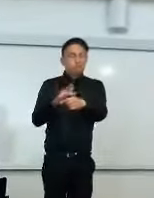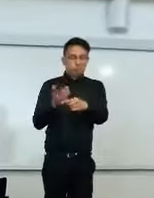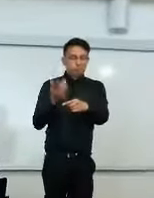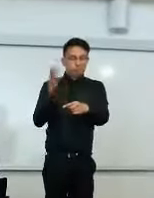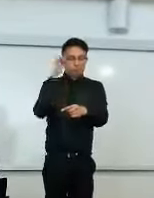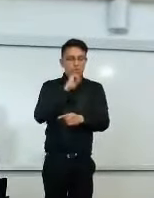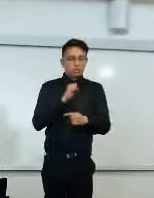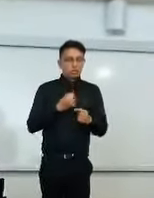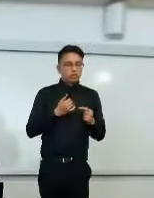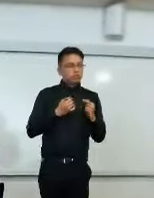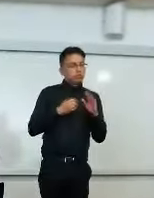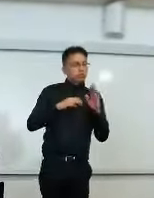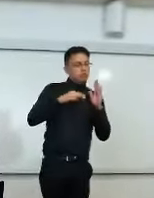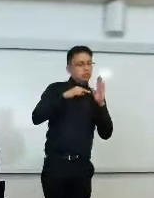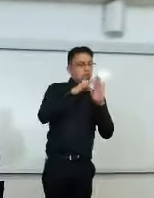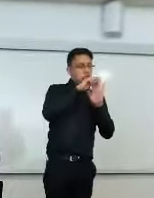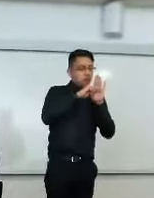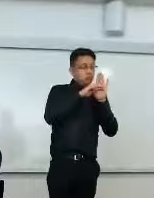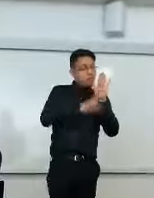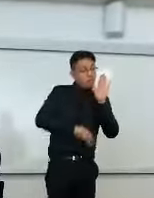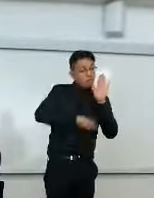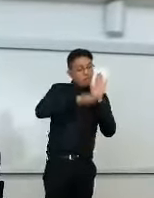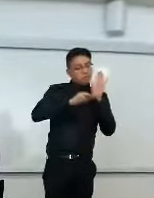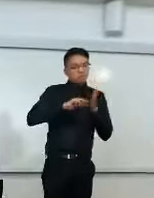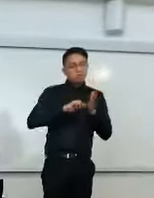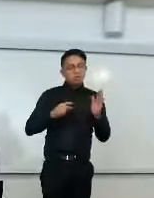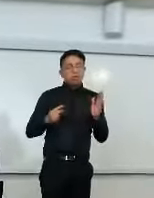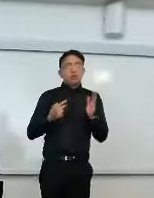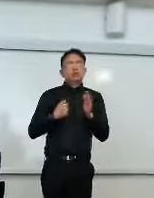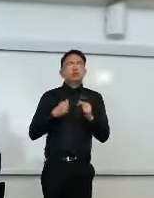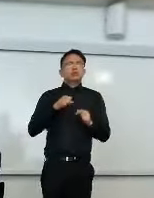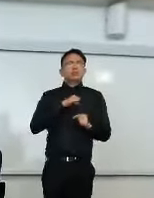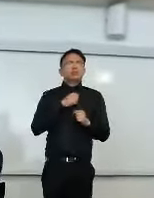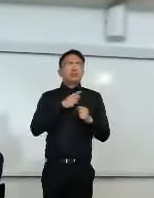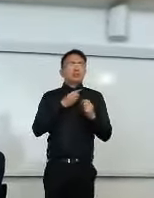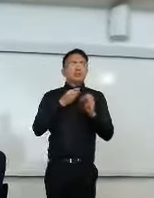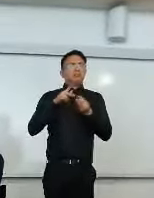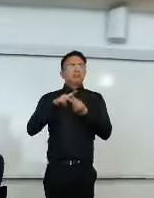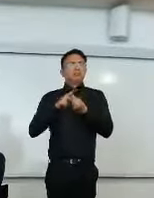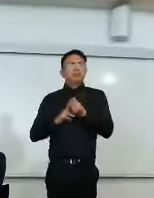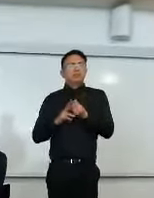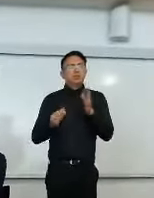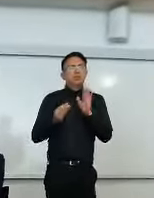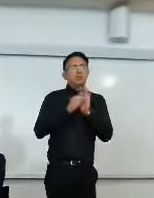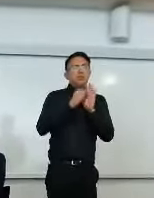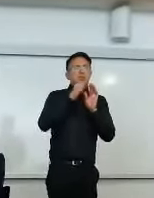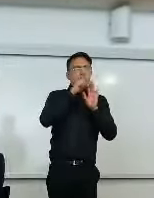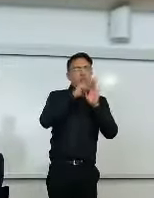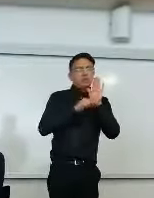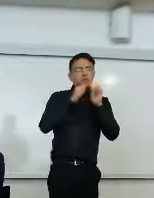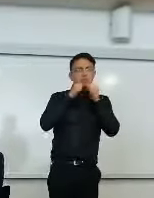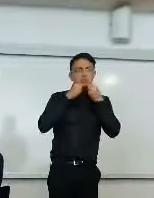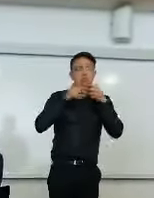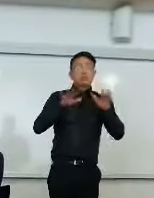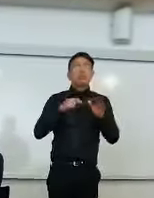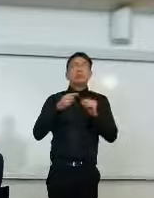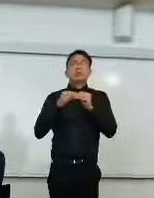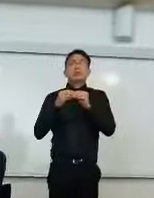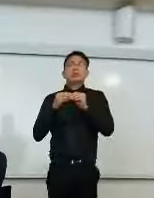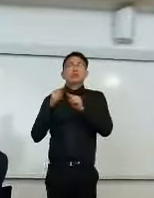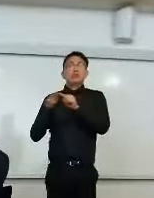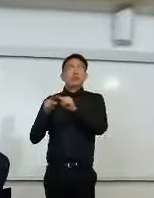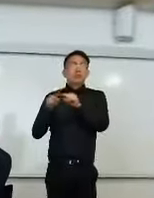generar herramientas. Entonces vienen todas las herramientas de política pública para los actores, distintos integrantes del Sistema General de Seguridad Social y